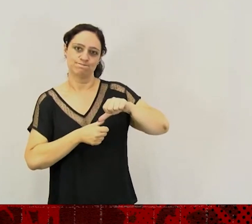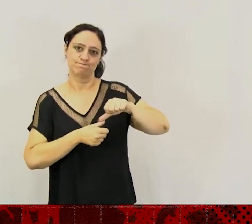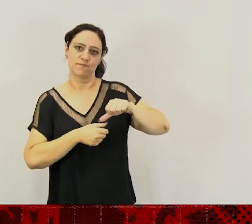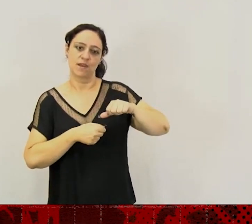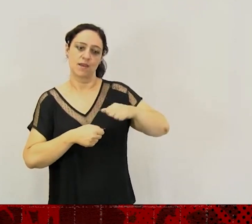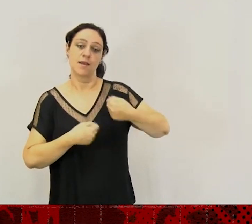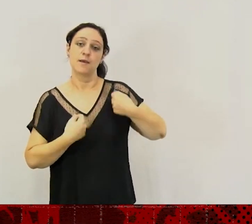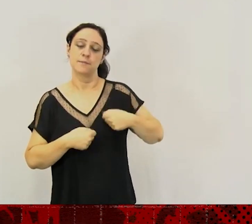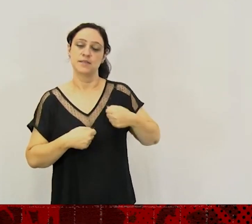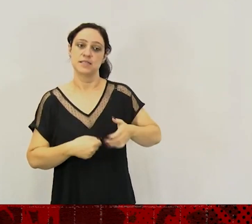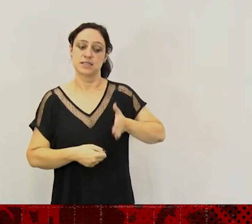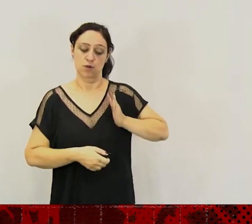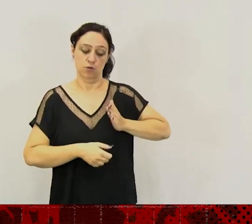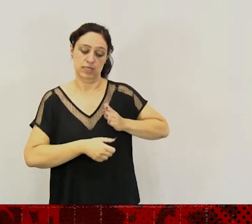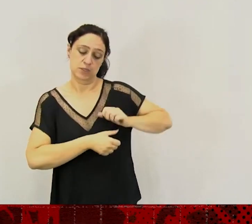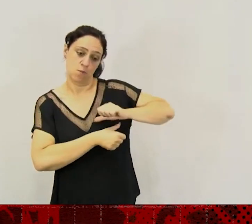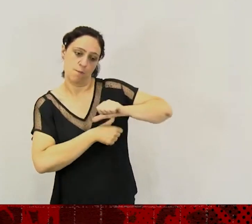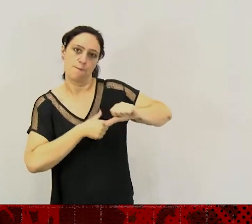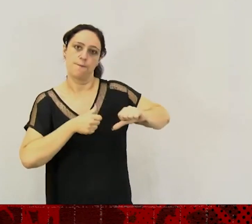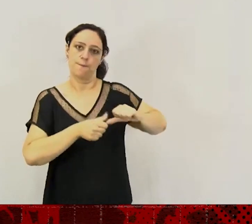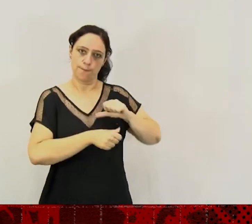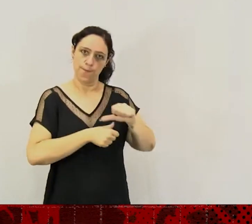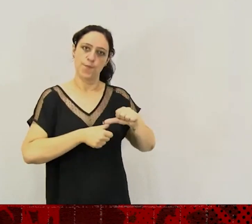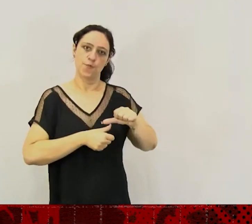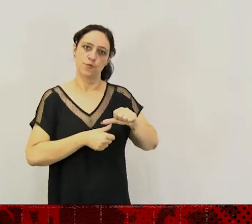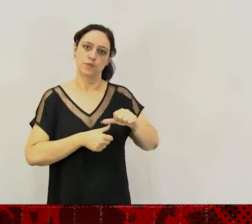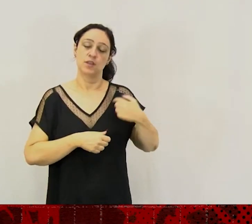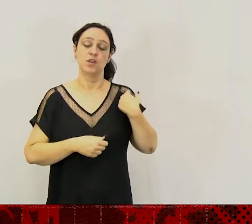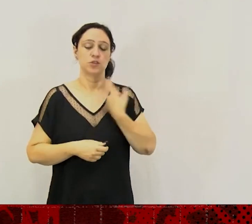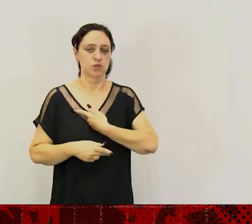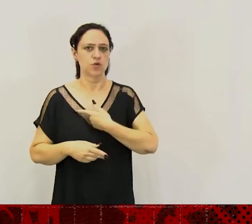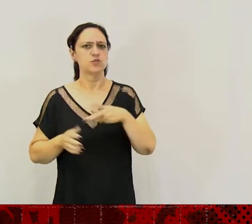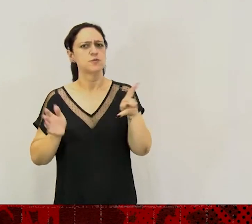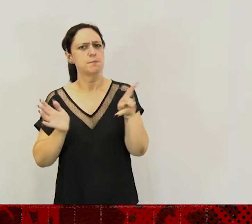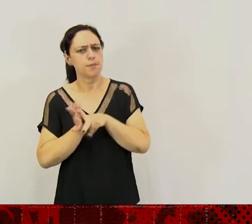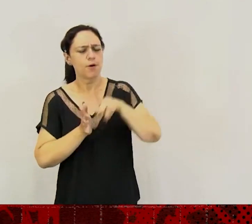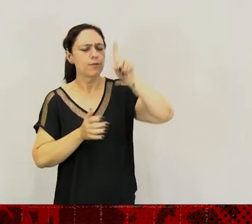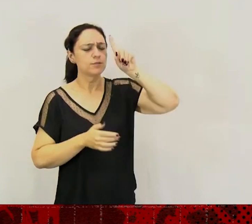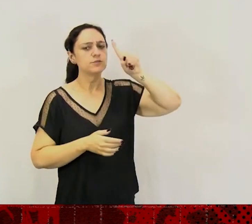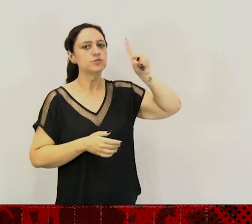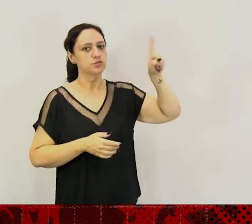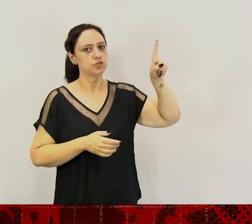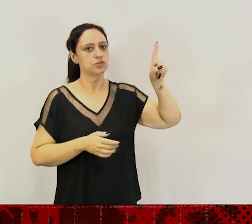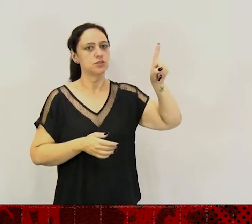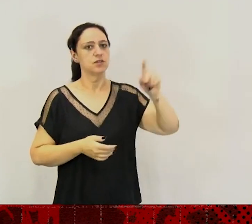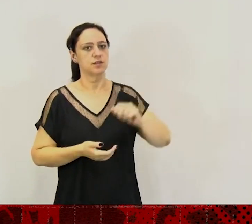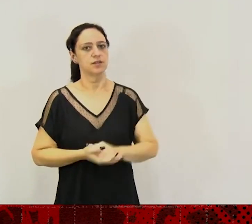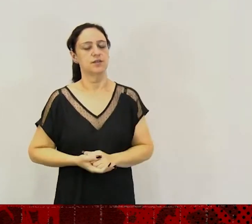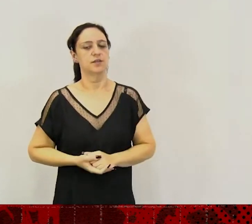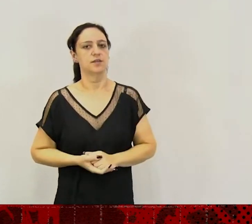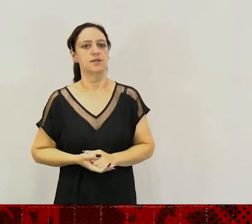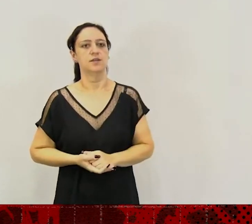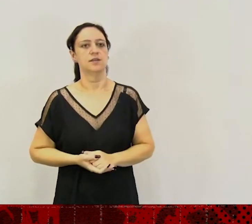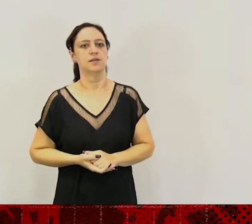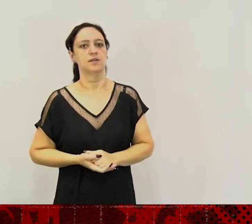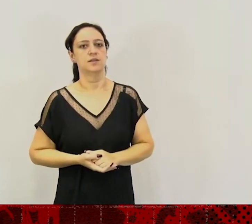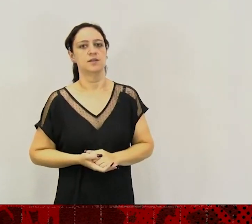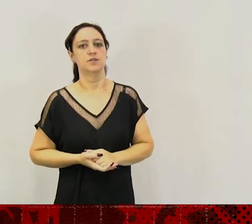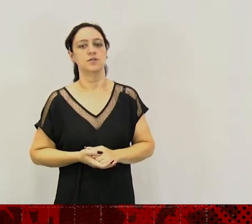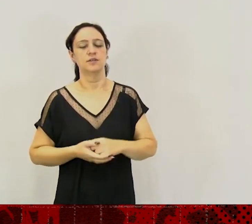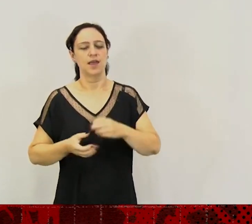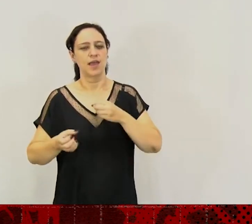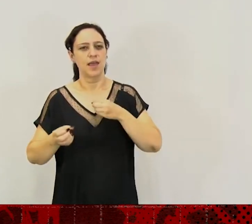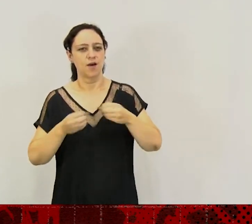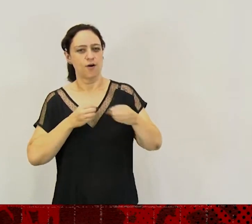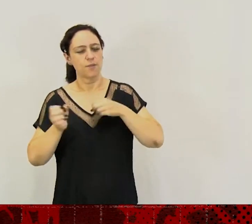quer fazer ali fala, nós somos feitura dele. Essa palavra feitura no original também pode ser traduzido como